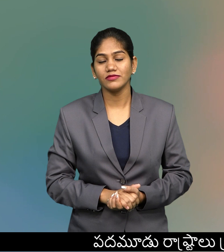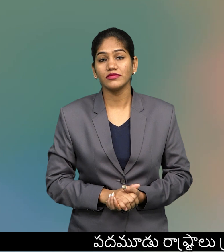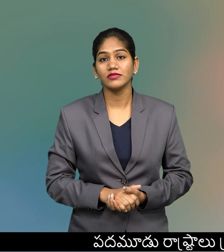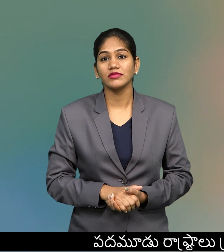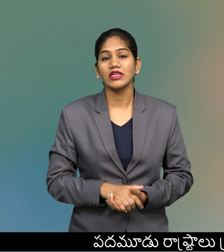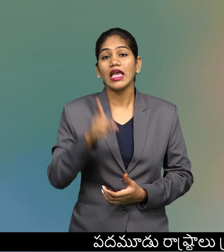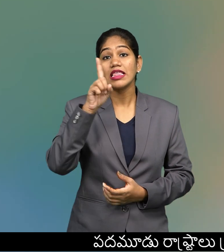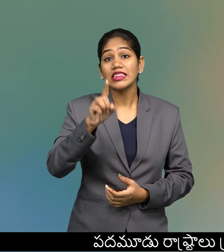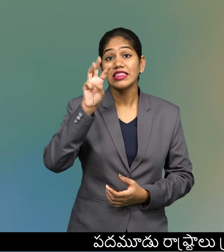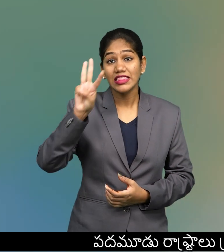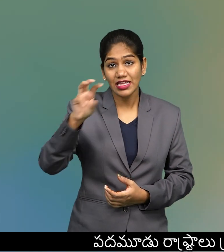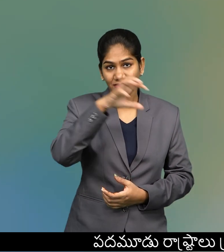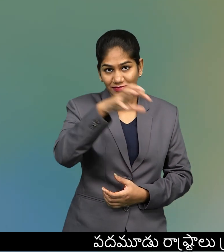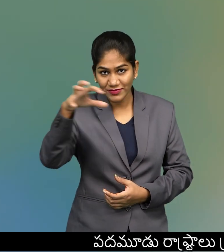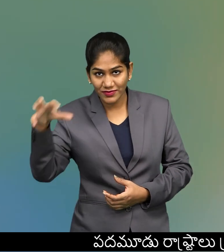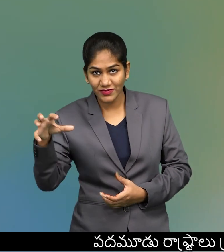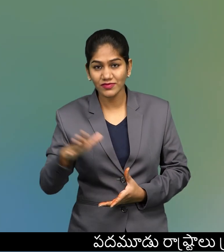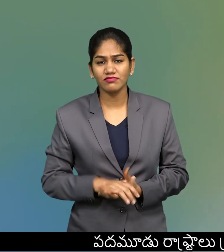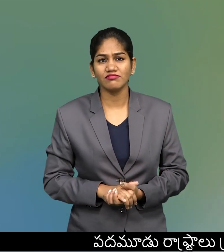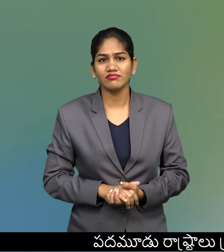13 రాష్ట్రాలు బ్రిటిష్ వారి కాలనీలుగా మారాయి.